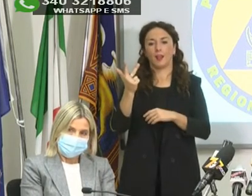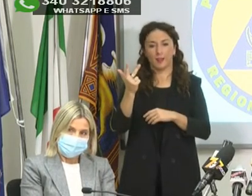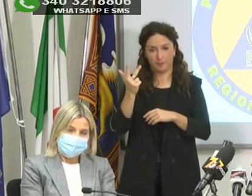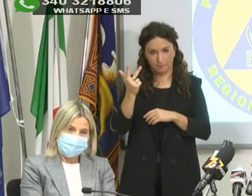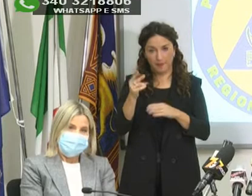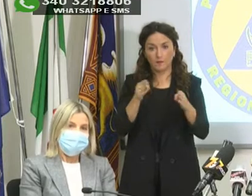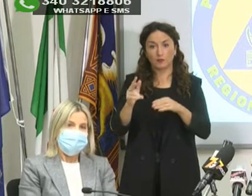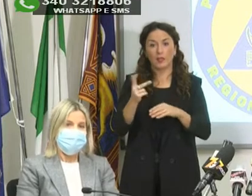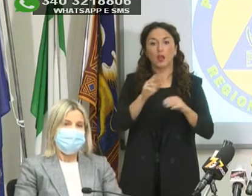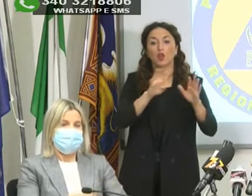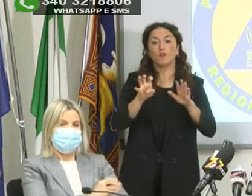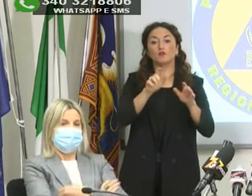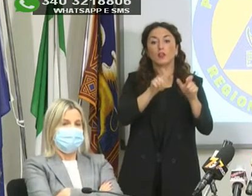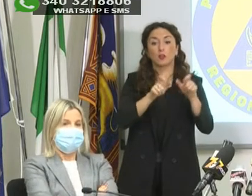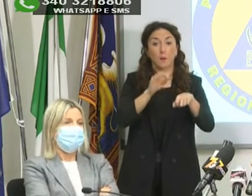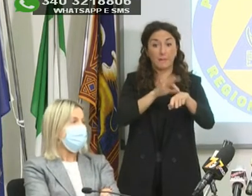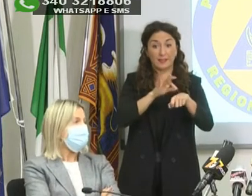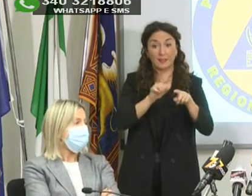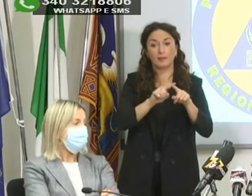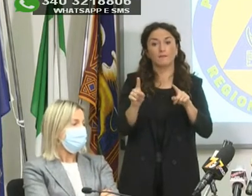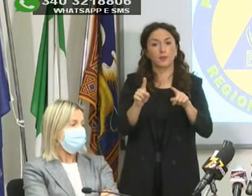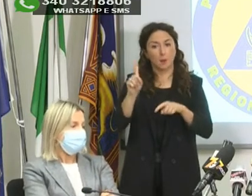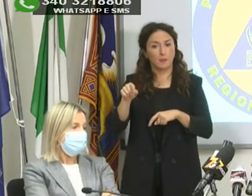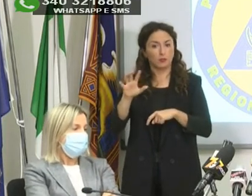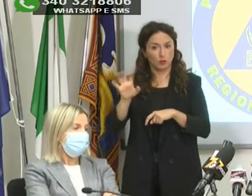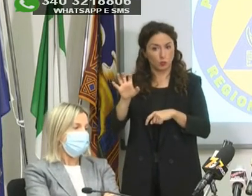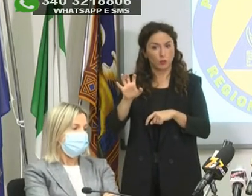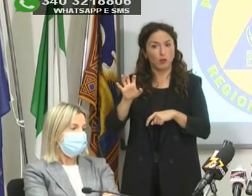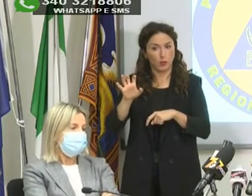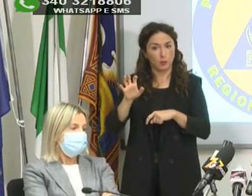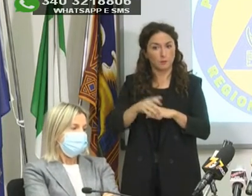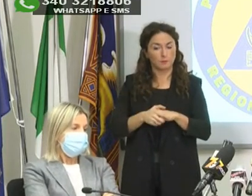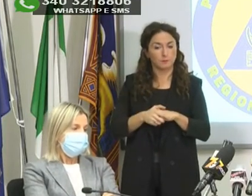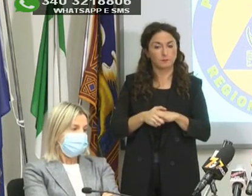La fascia 3 va da 900 pazienti a 1.500, se non ricordo male.